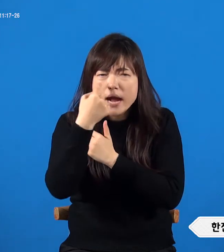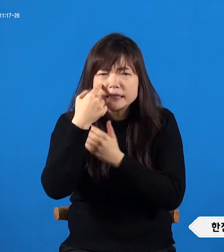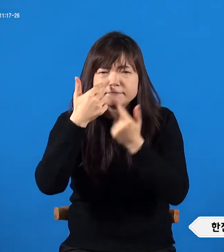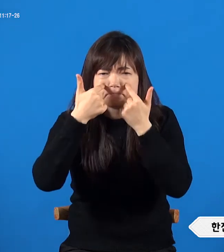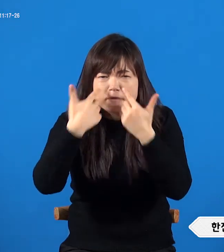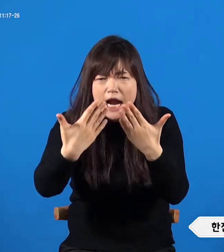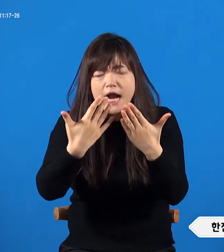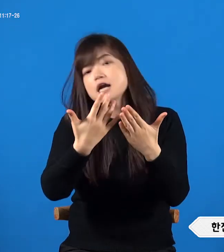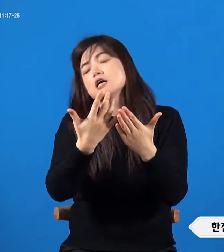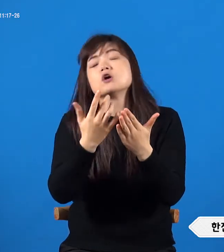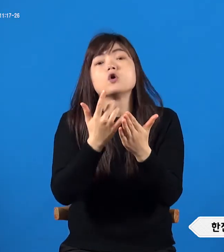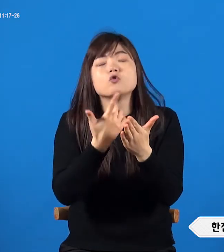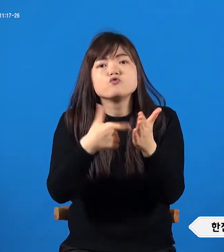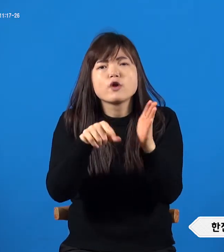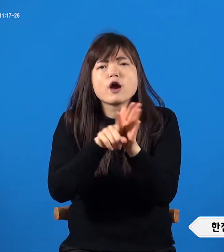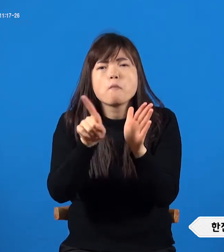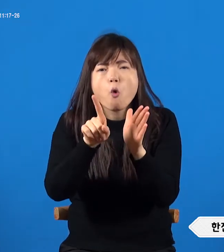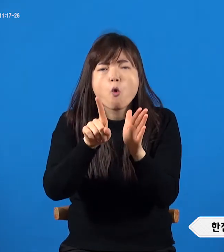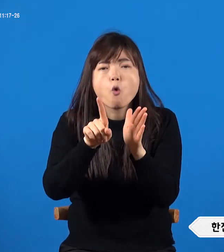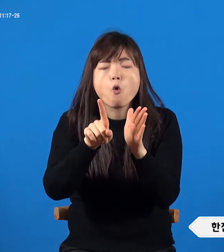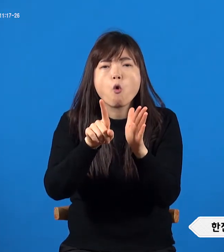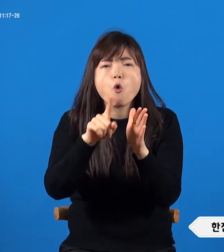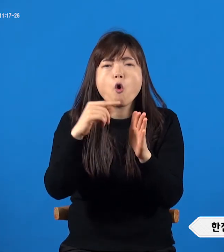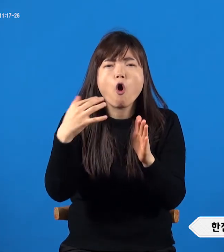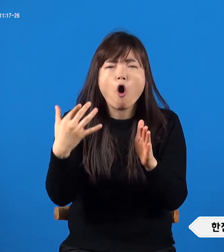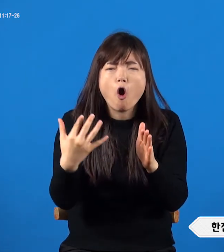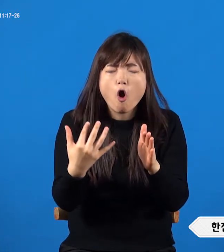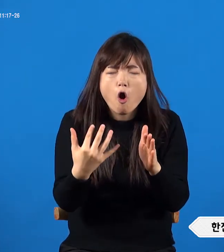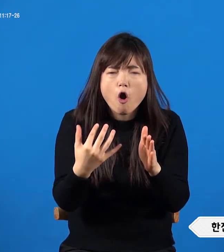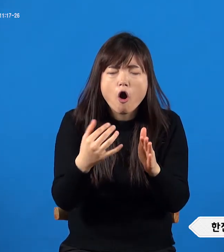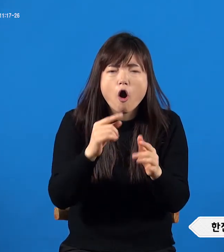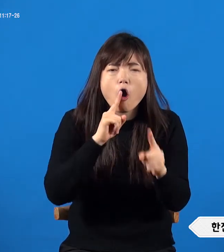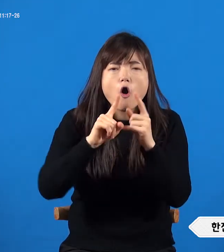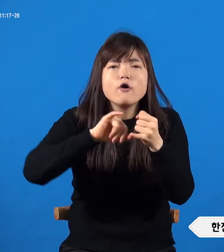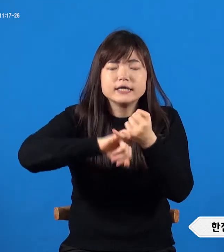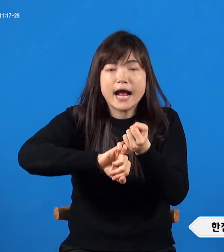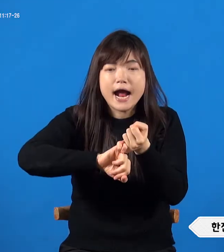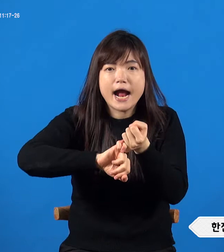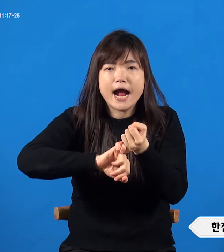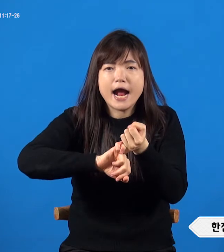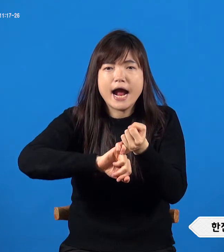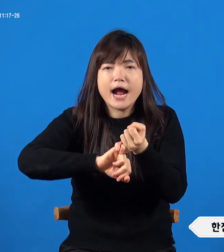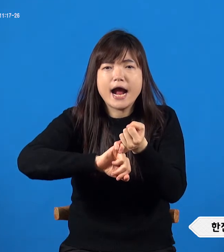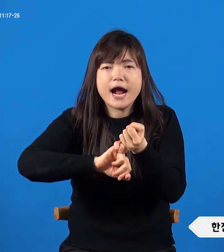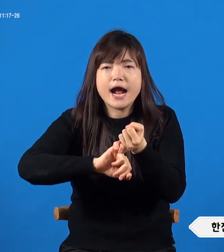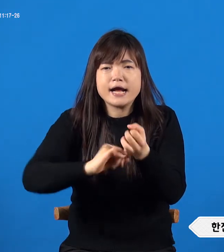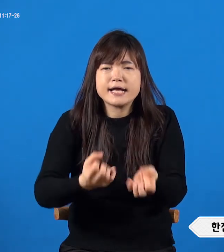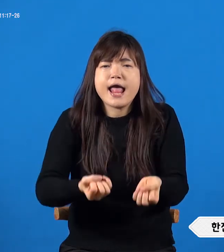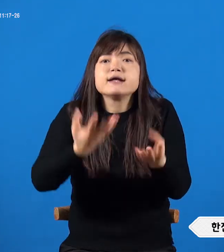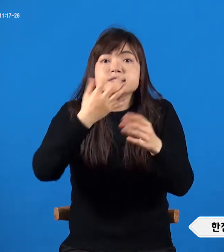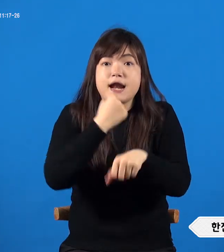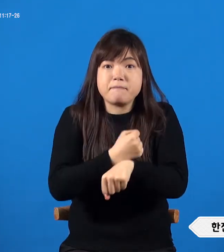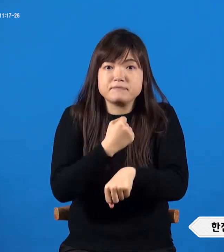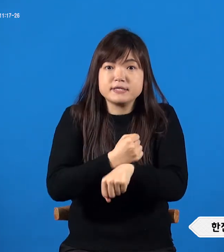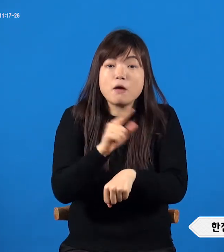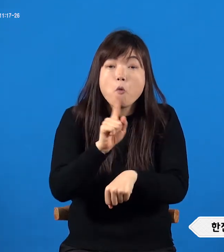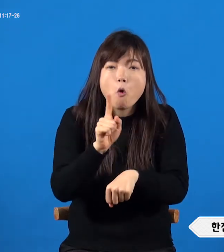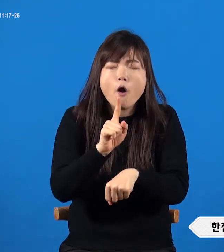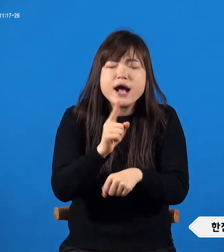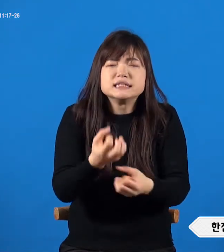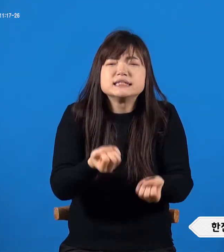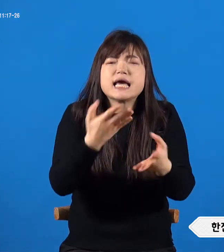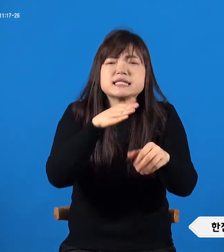그것을 확실하게 하기 위해서 언약 비준식을 합니다. 언약 비준식은